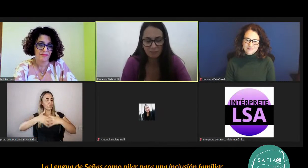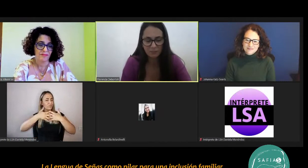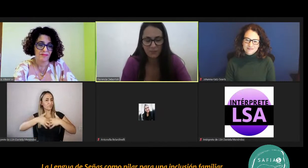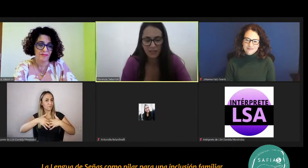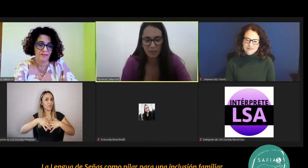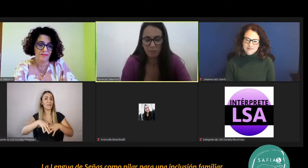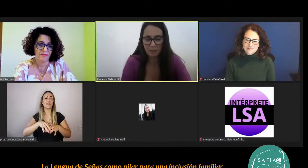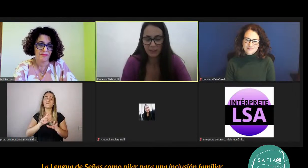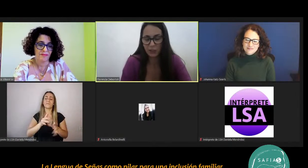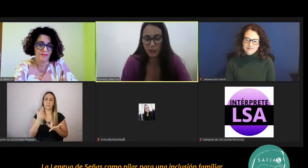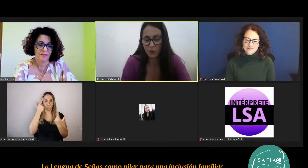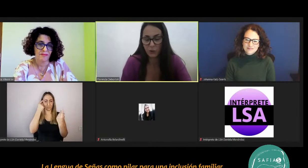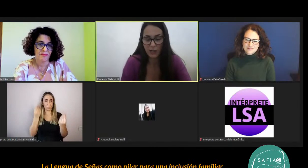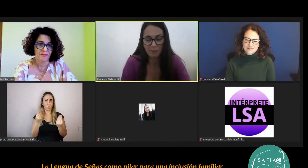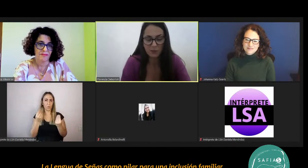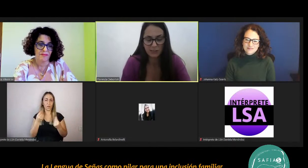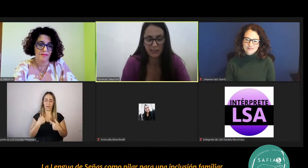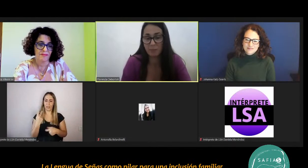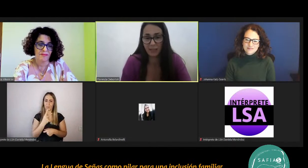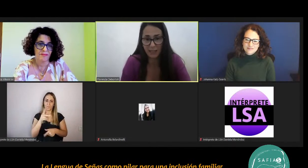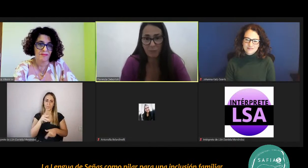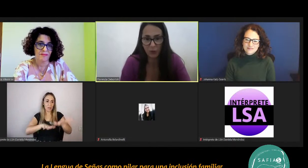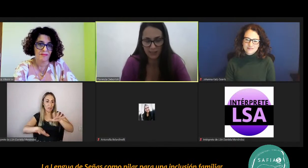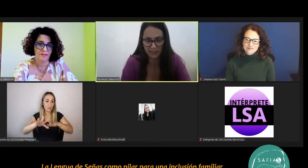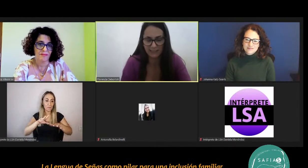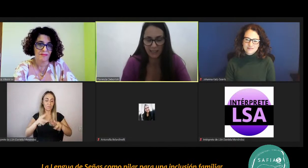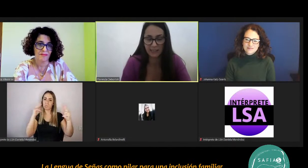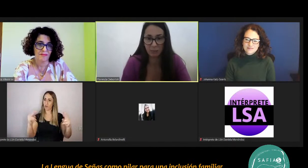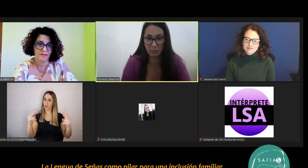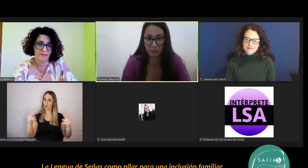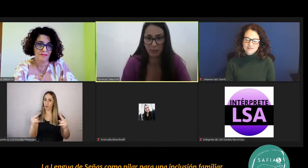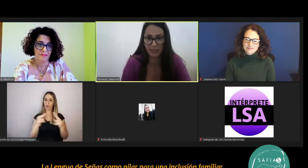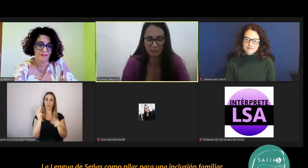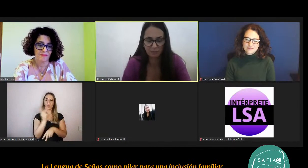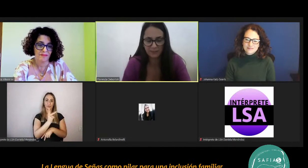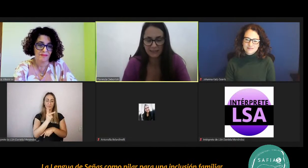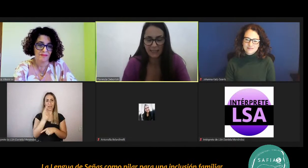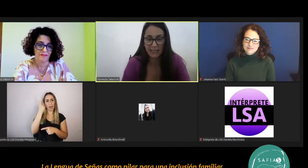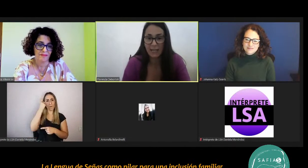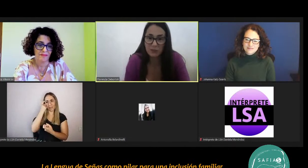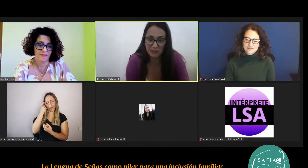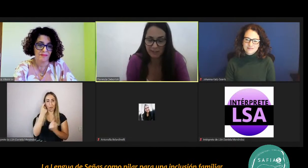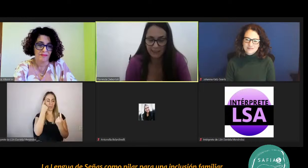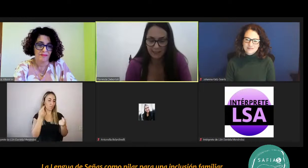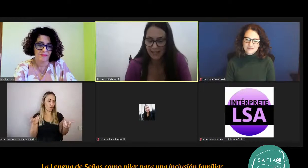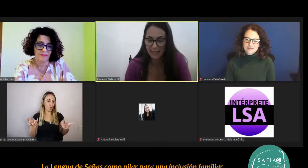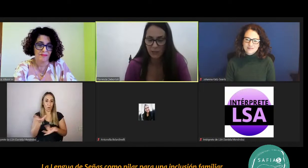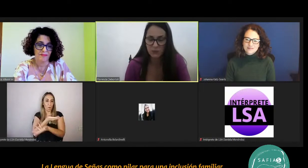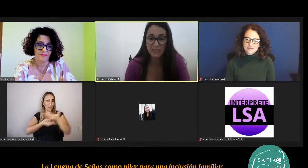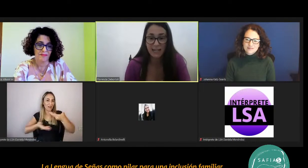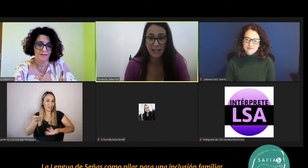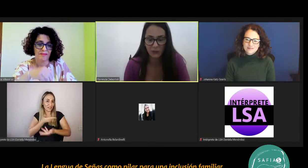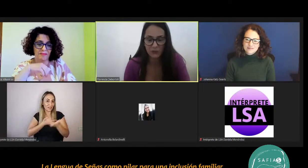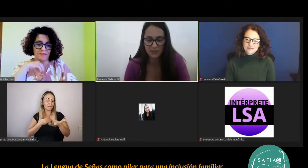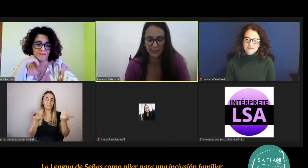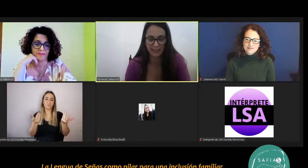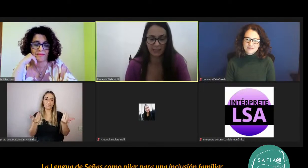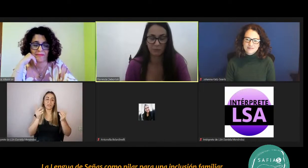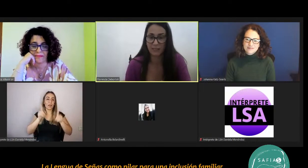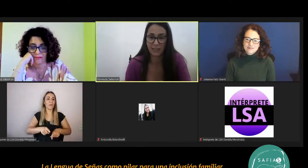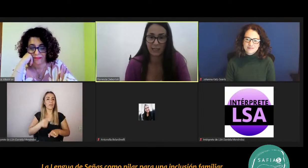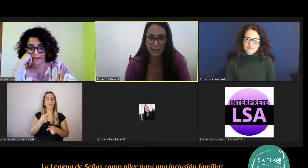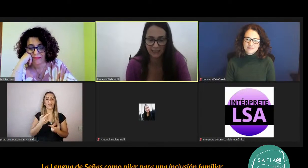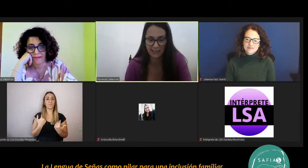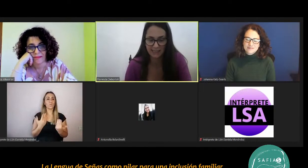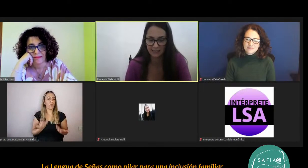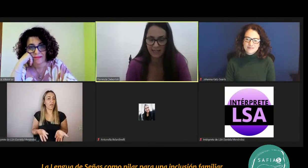hacer permitió que nos conozcamos y aprendamos de esa interdisciplina. La posibilidad de escucharnos, de que